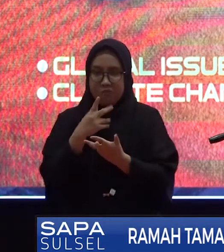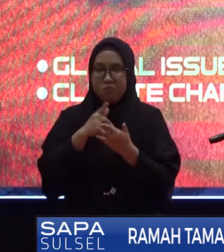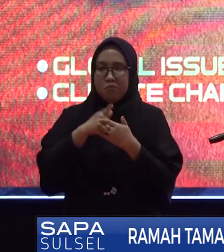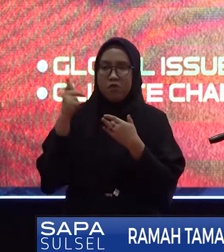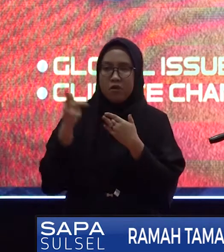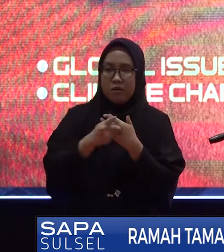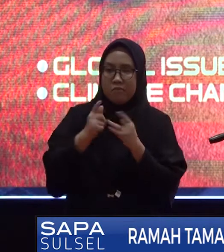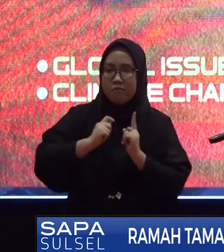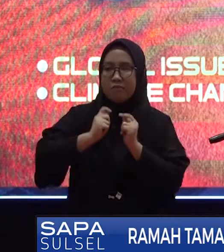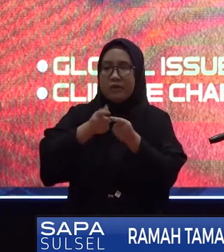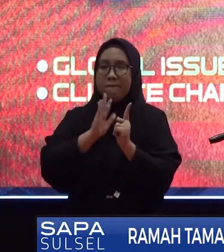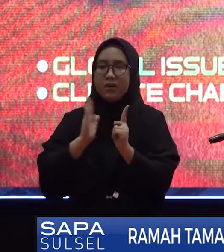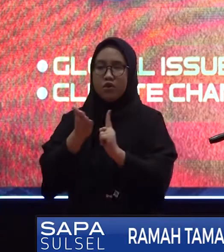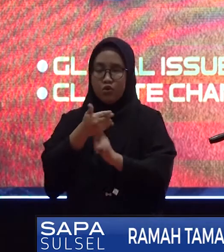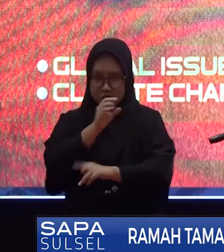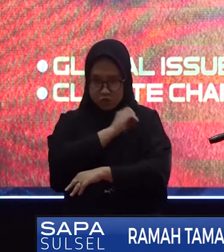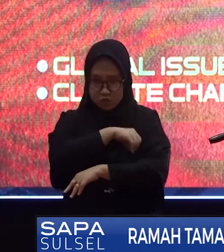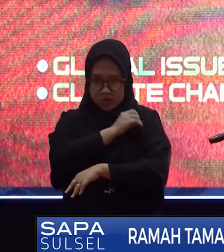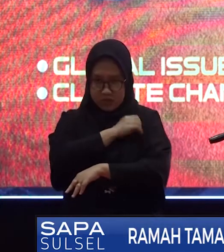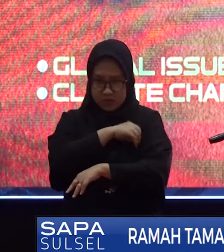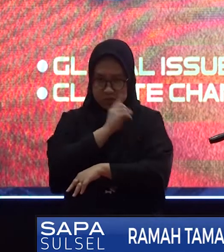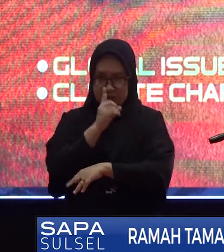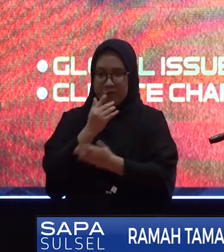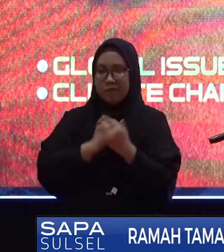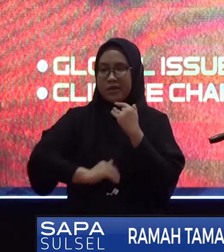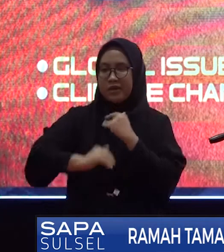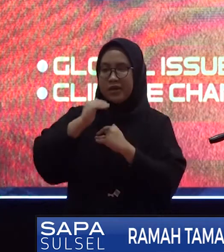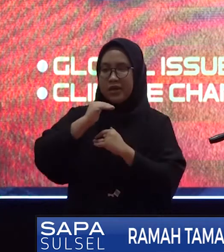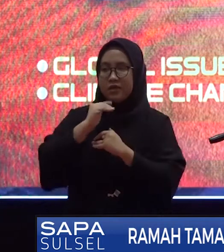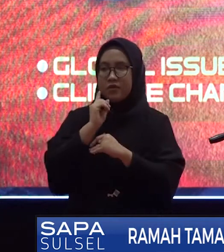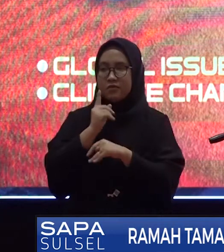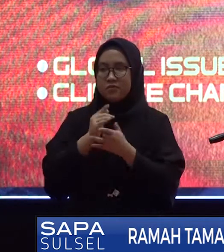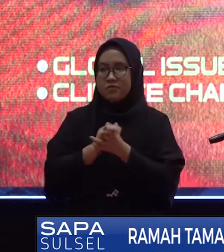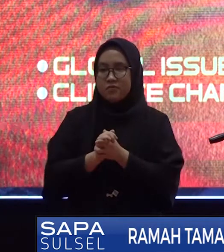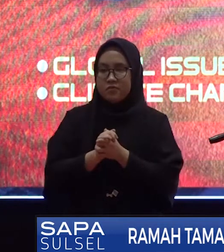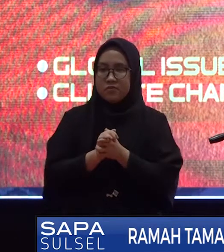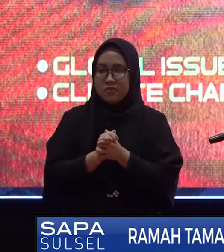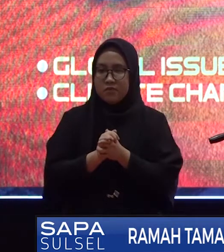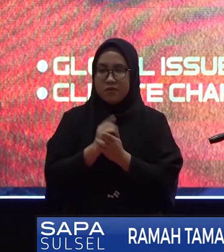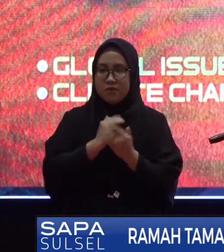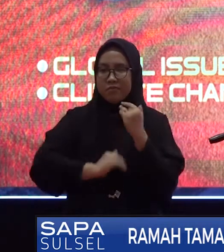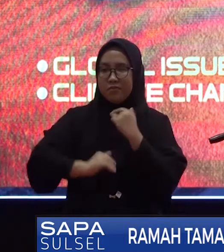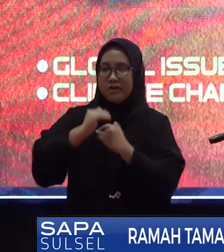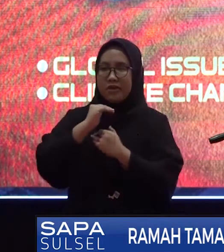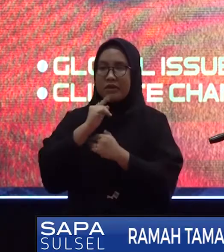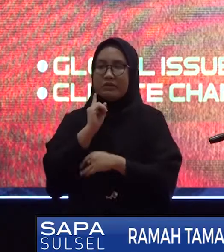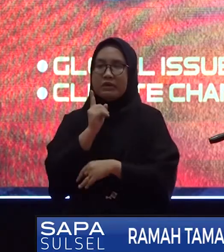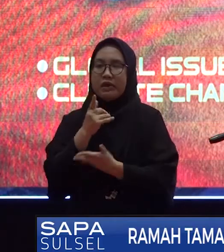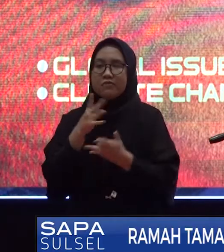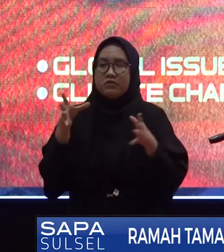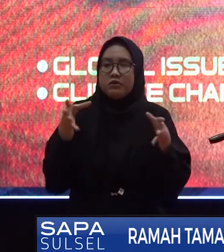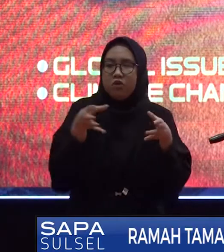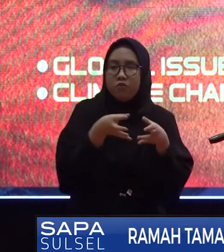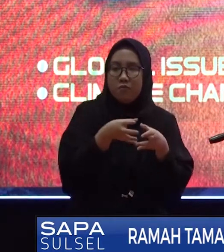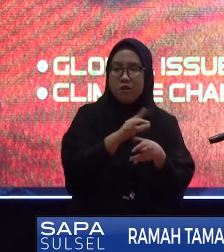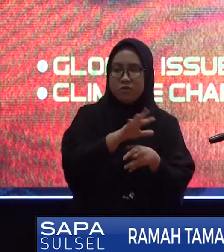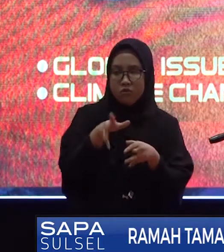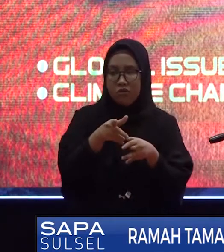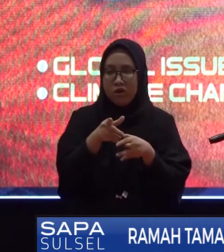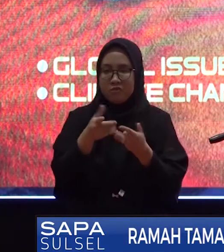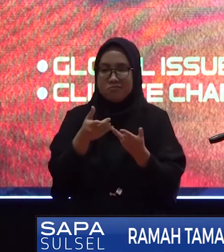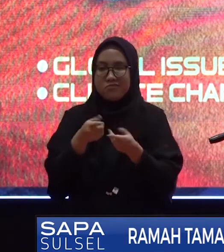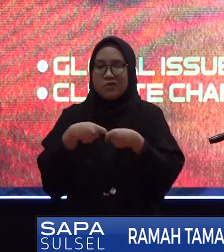untuk memberi perlindungan sosial dengan meningkatkan coverage atau meningkatkan cakupan terhadap jaminan